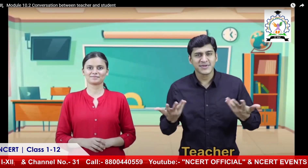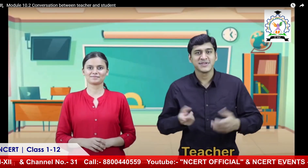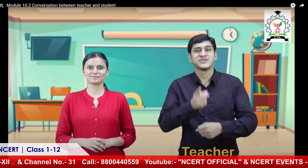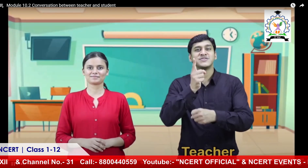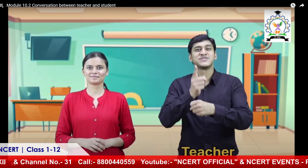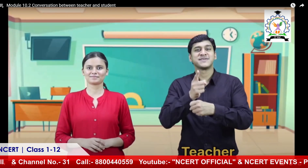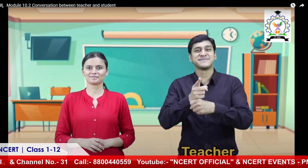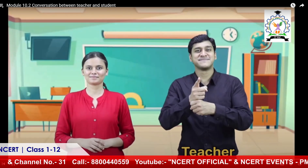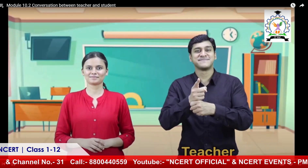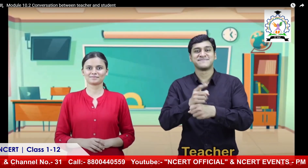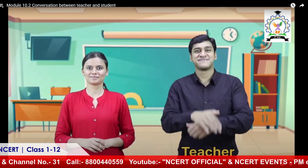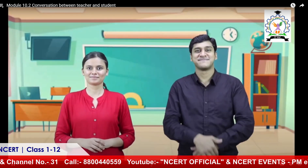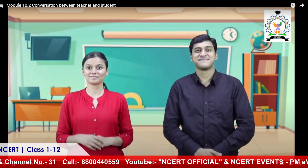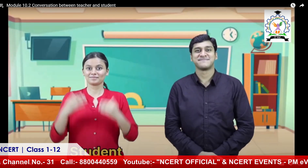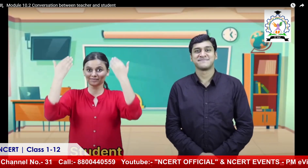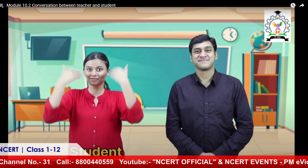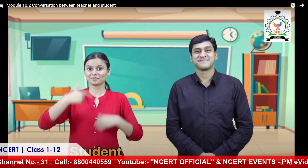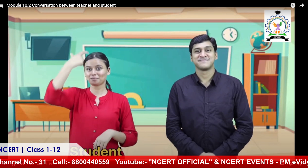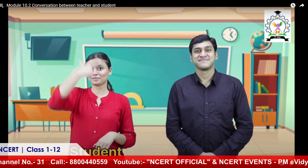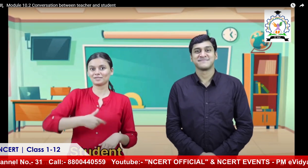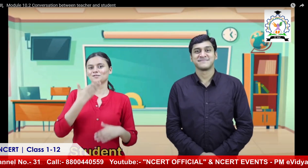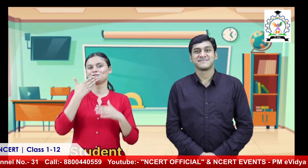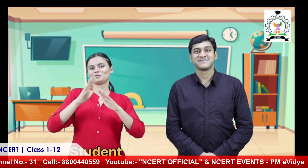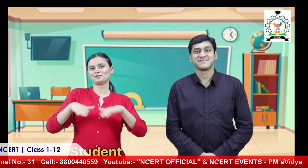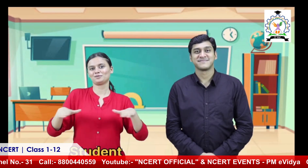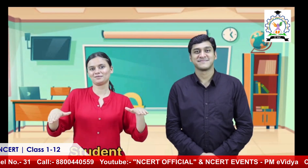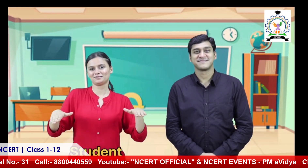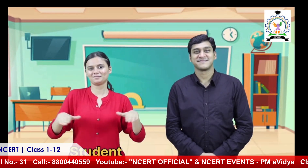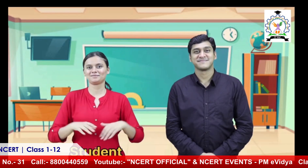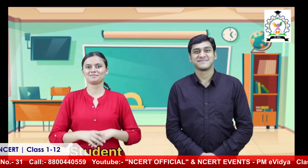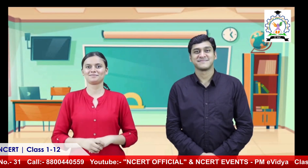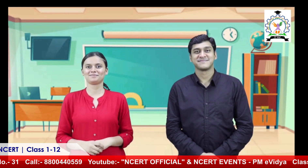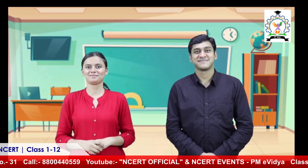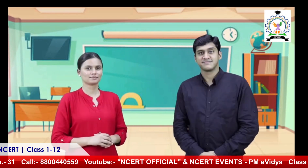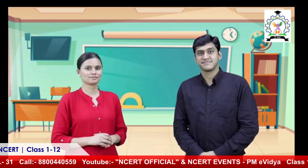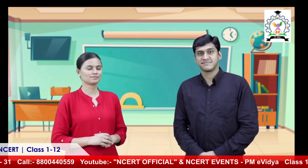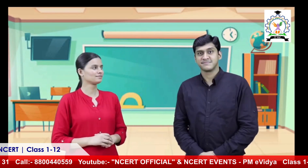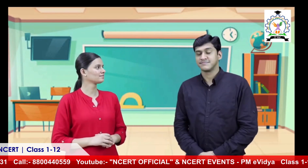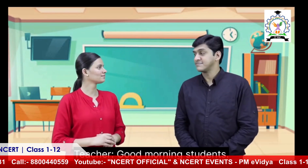मैं हूं अध्यापक और मैं हूं विद्यार्थी।